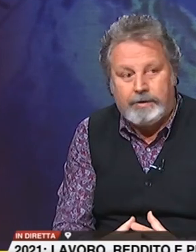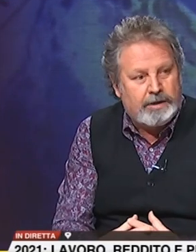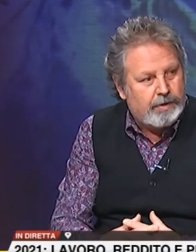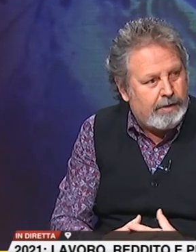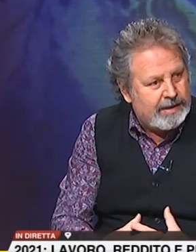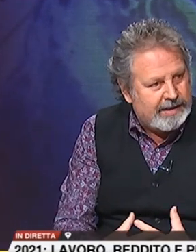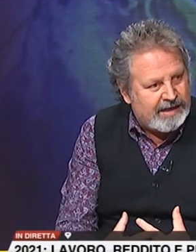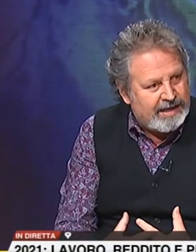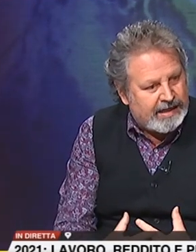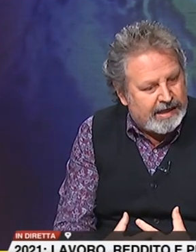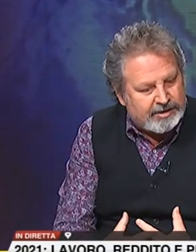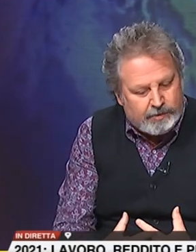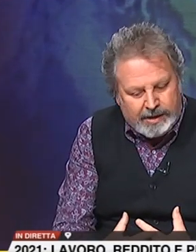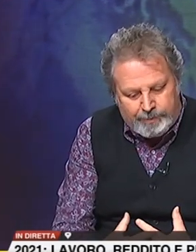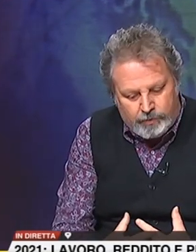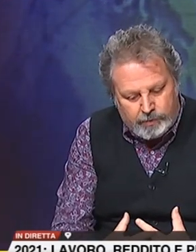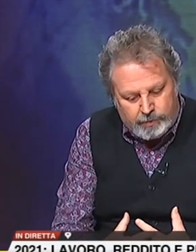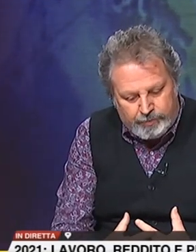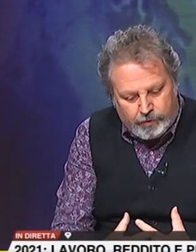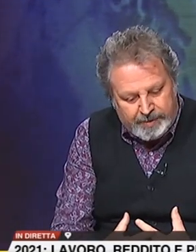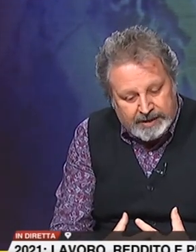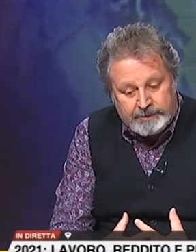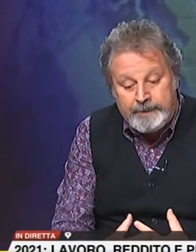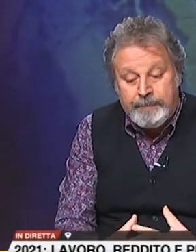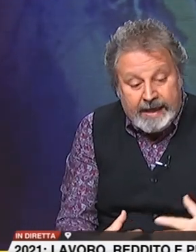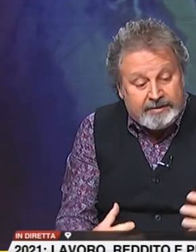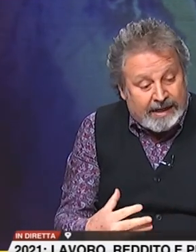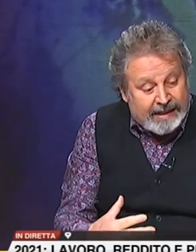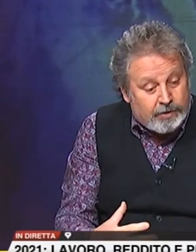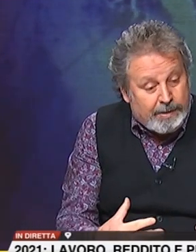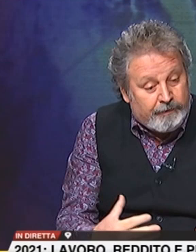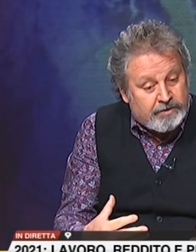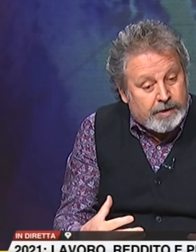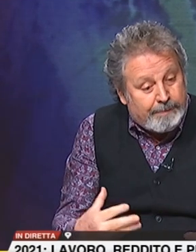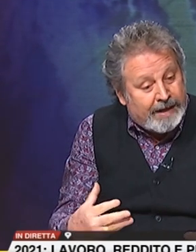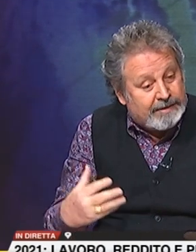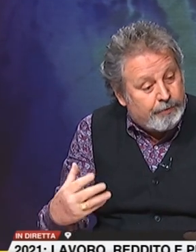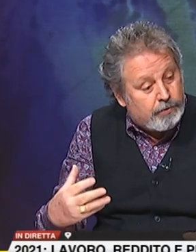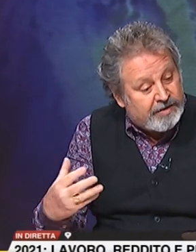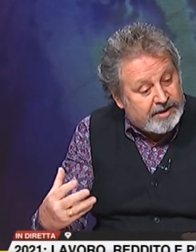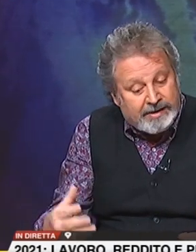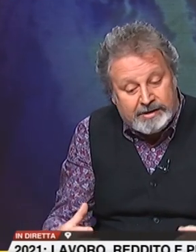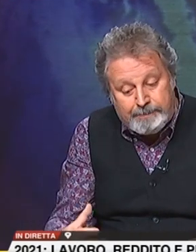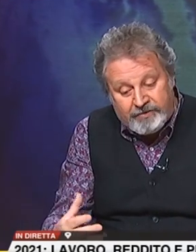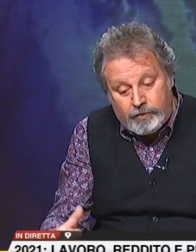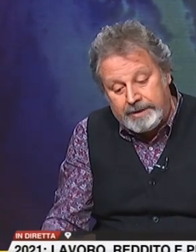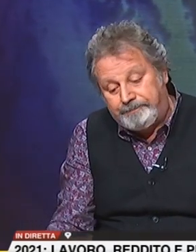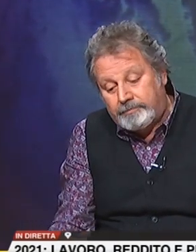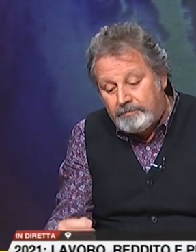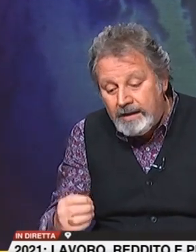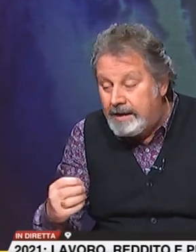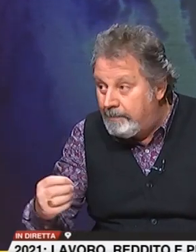preoccupazione per quanto riguarda gli anziani, che è la categoria più colpita. Certo. E tra l'altro abbiamo visto che la parte più consistente di